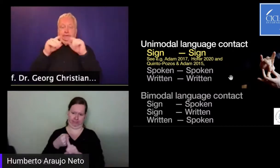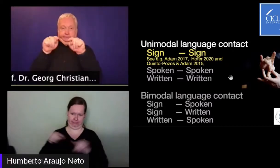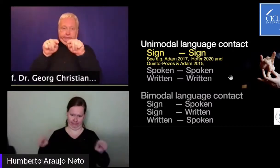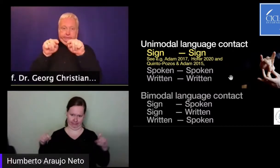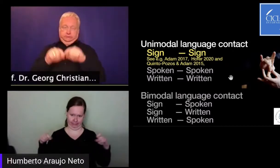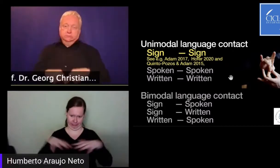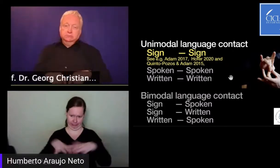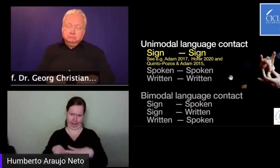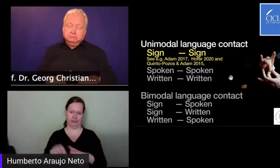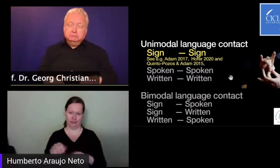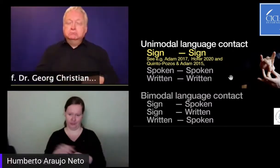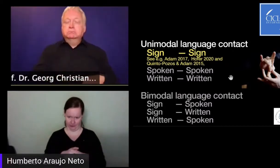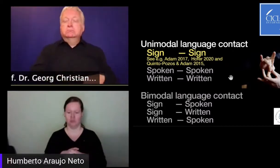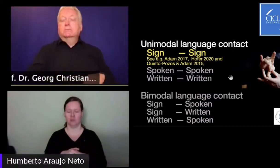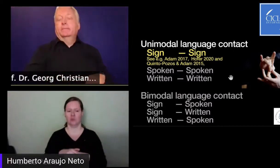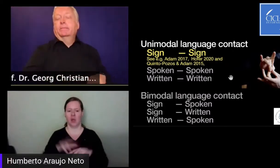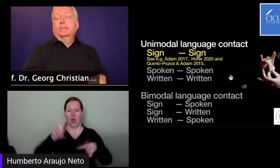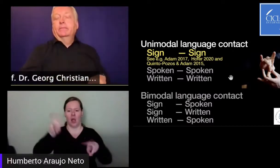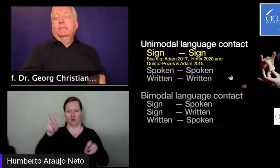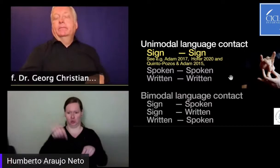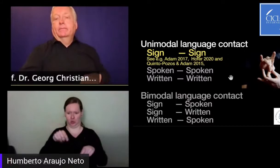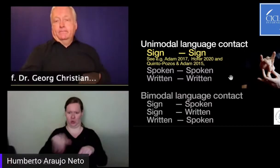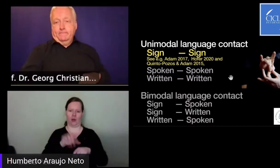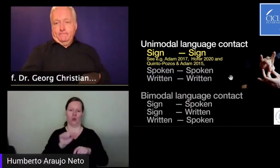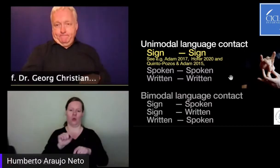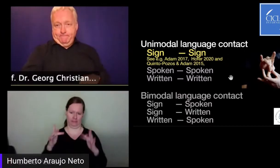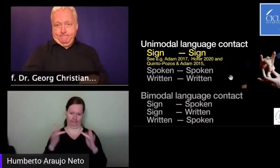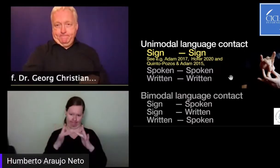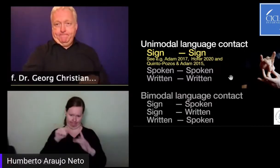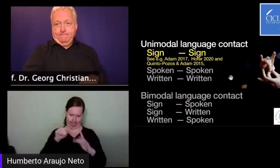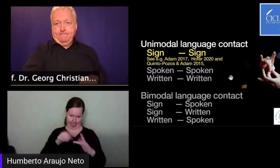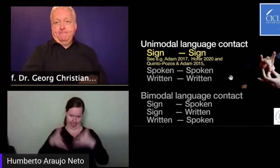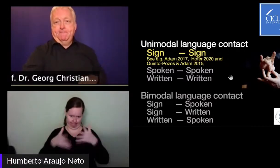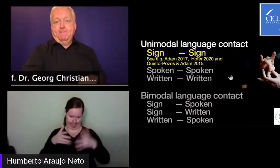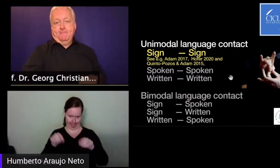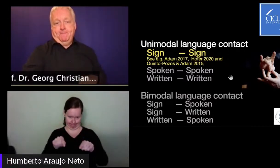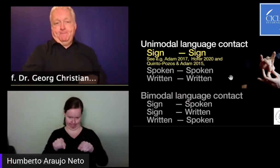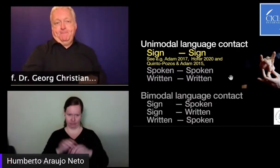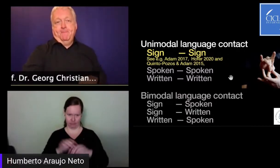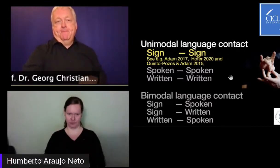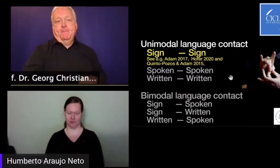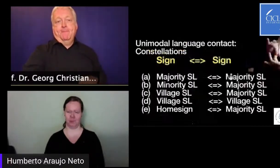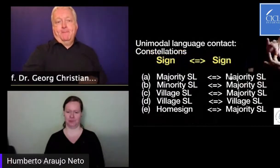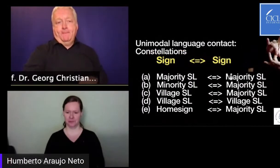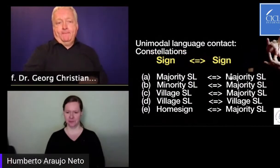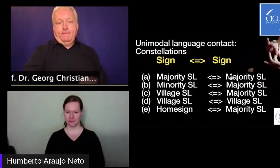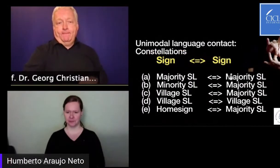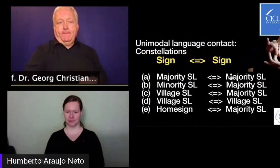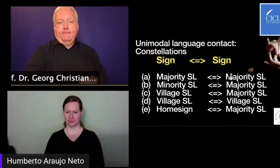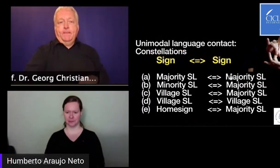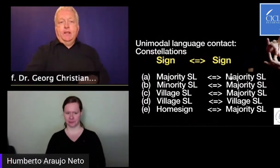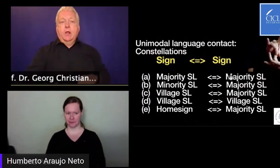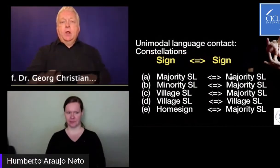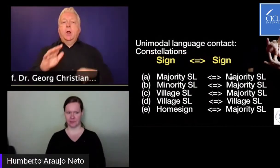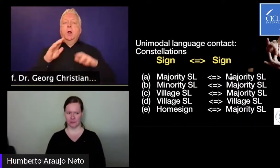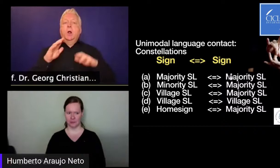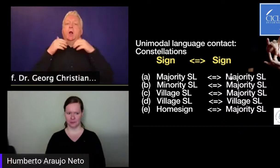Então, você observa o impacto desses estudos nesse cenário.